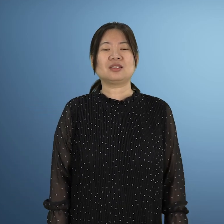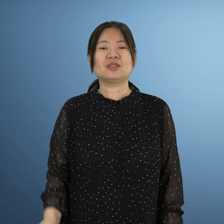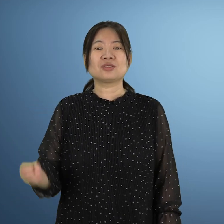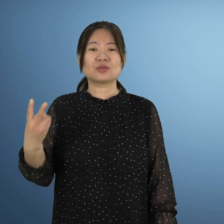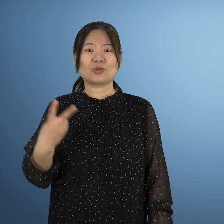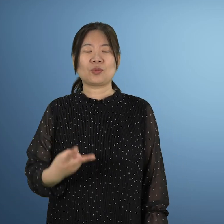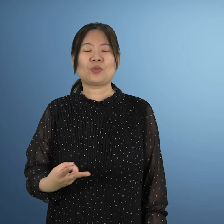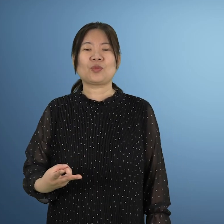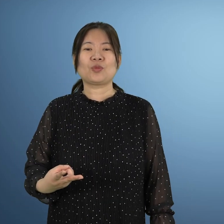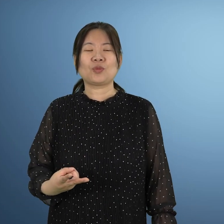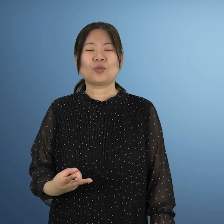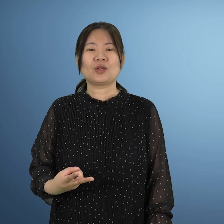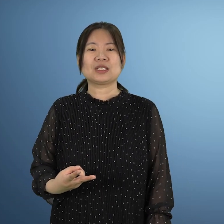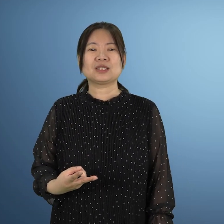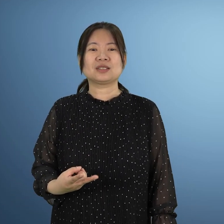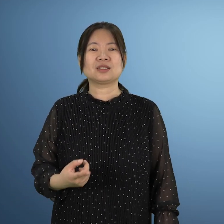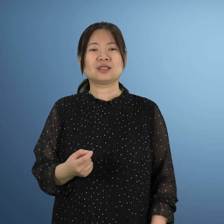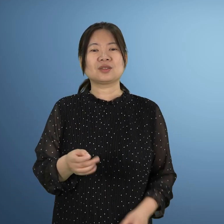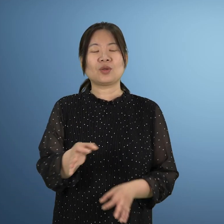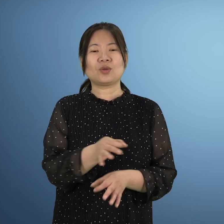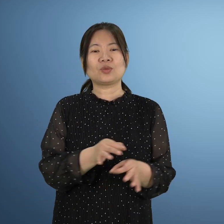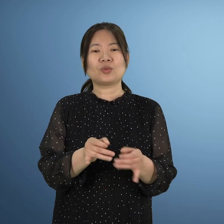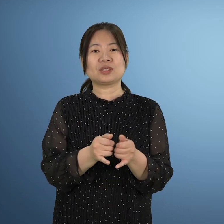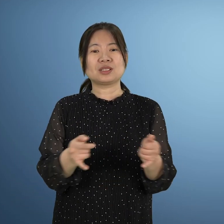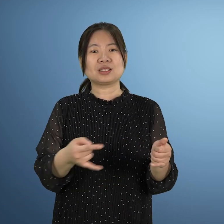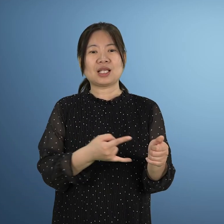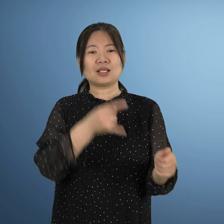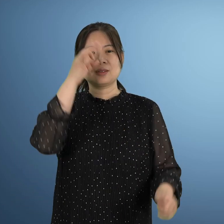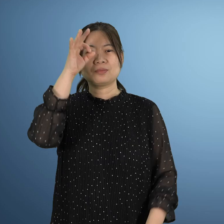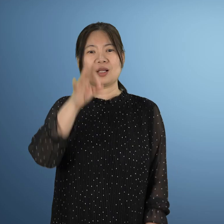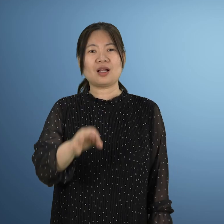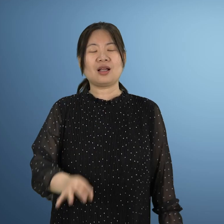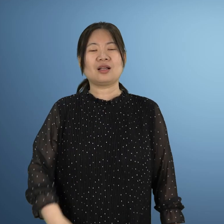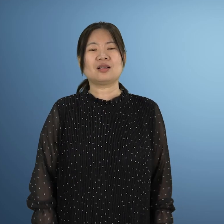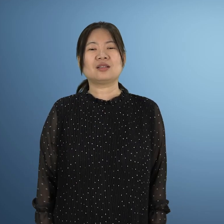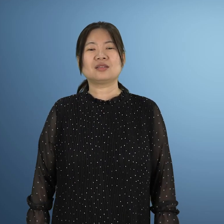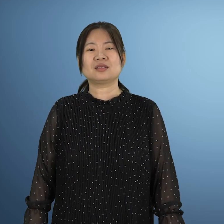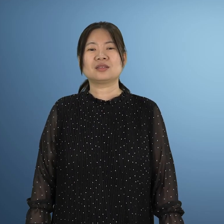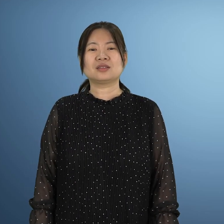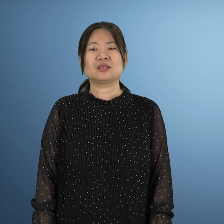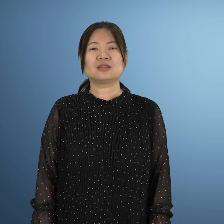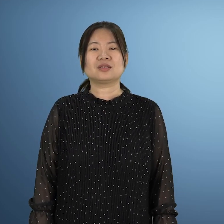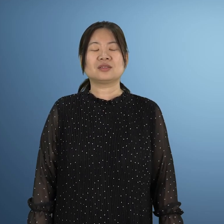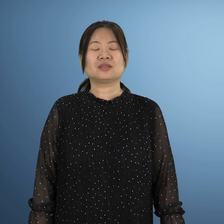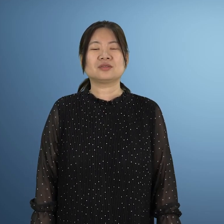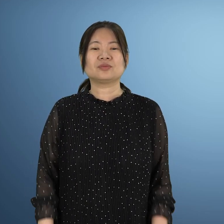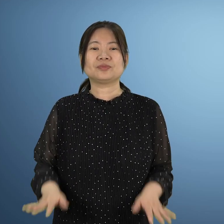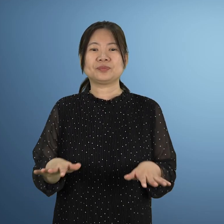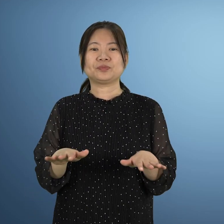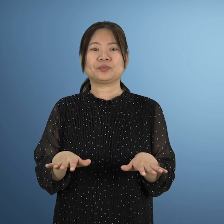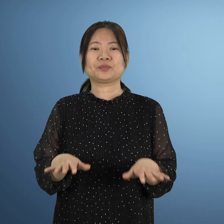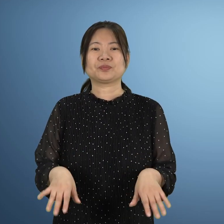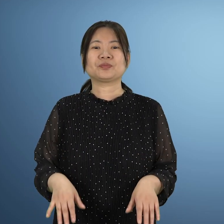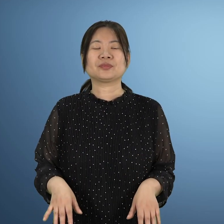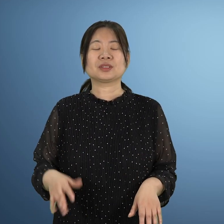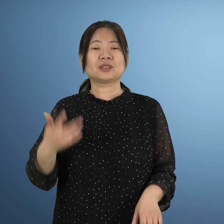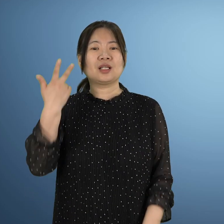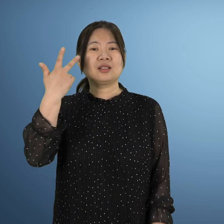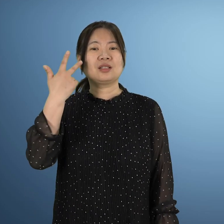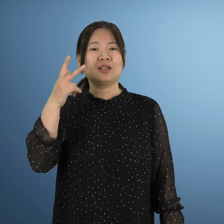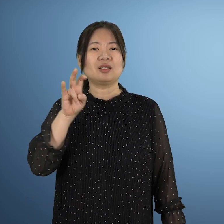뿐만이 아니라 소농공 상인들. 자, 다음